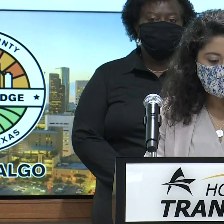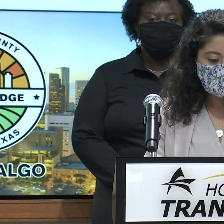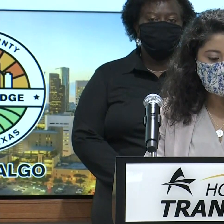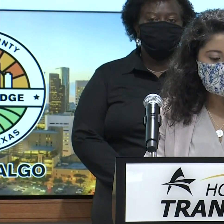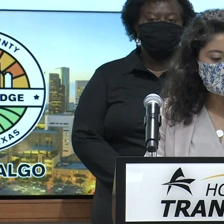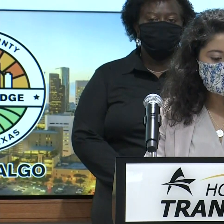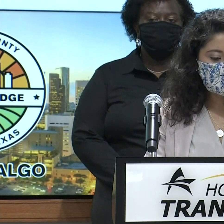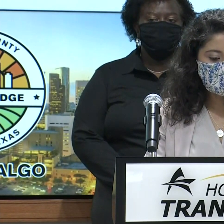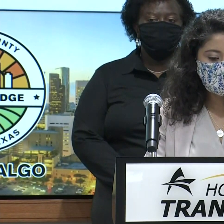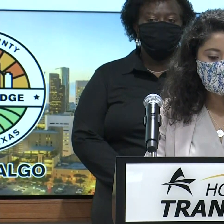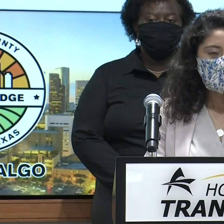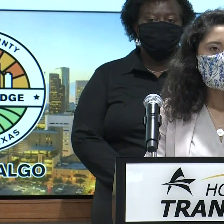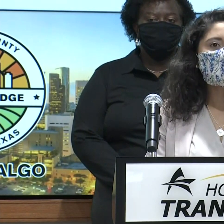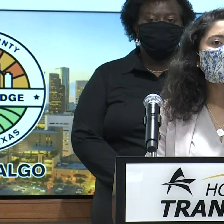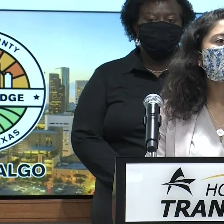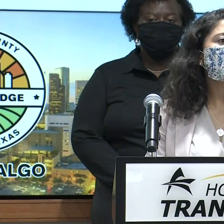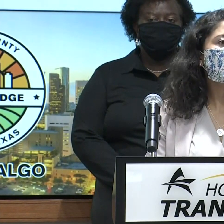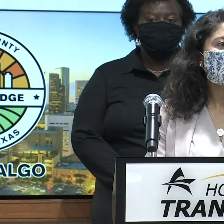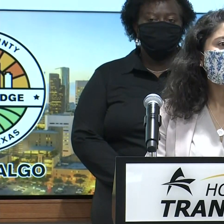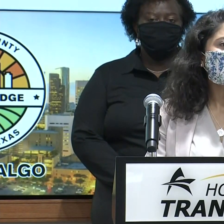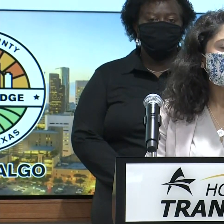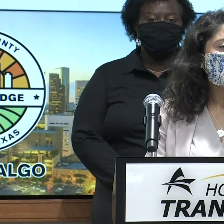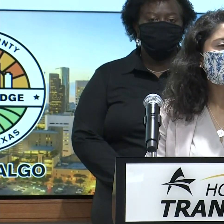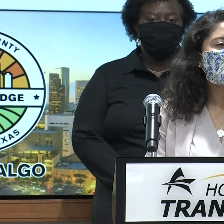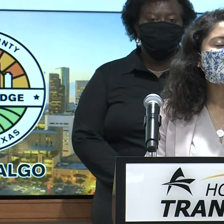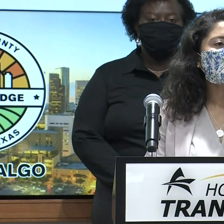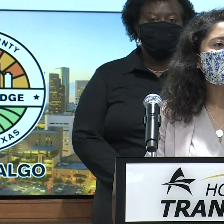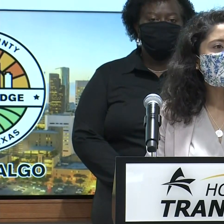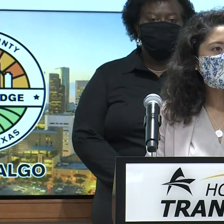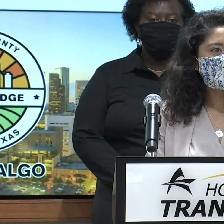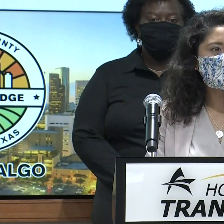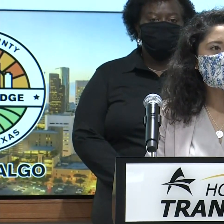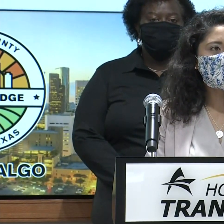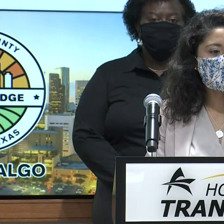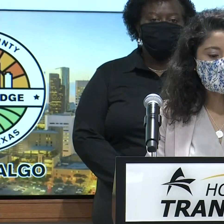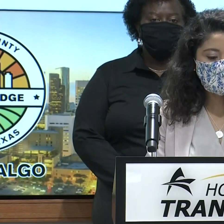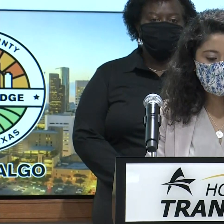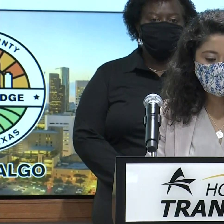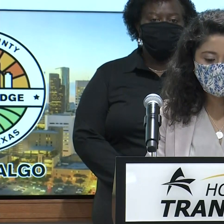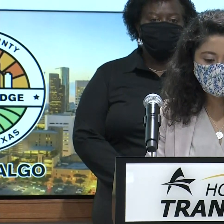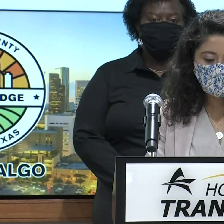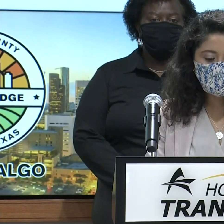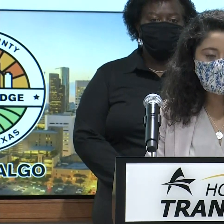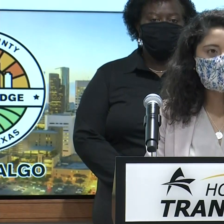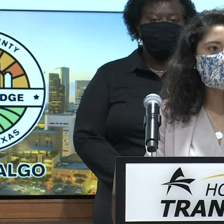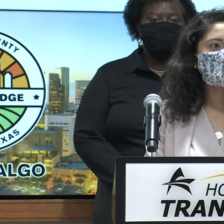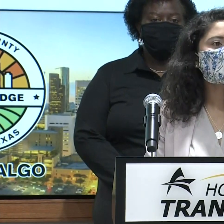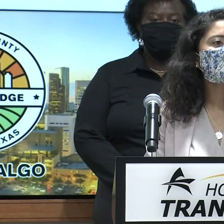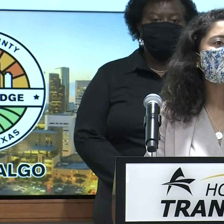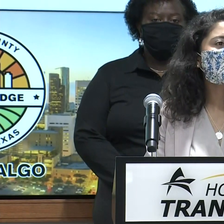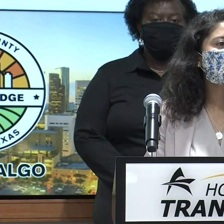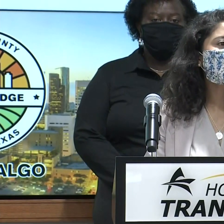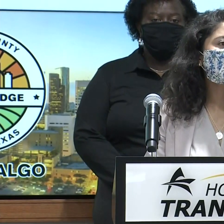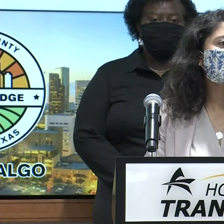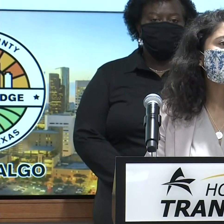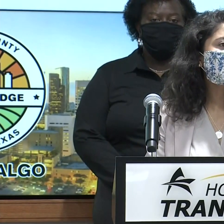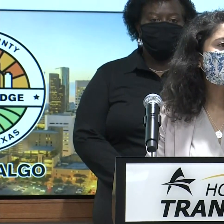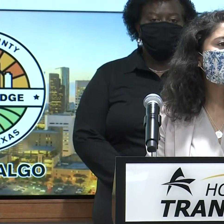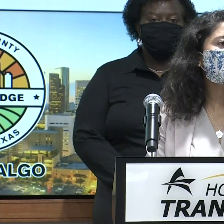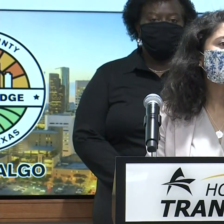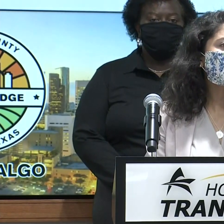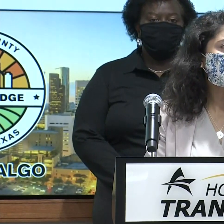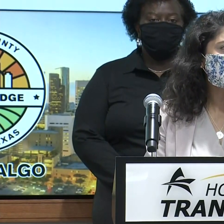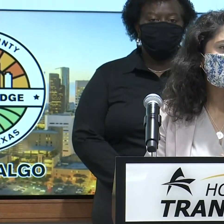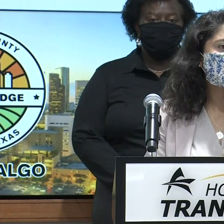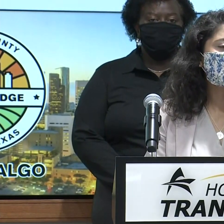y ahora también tenemos un grupo de camiones equipados con el equipo necesario y que en este momento están